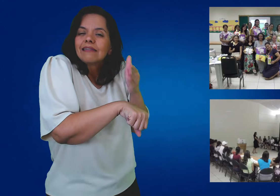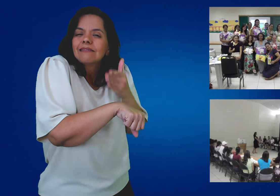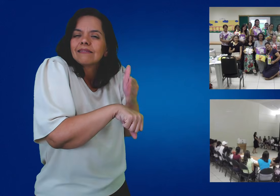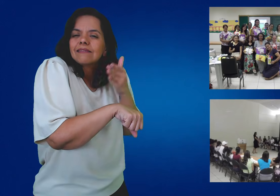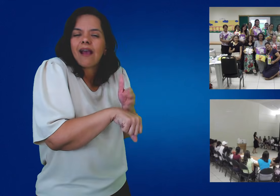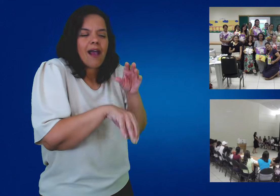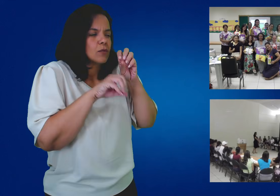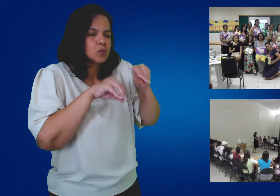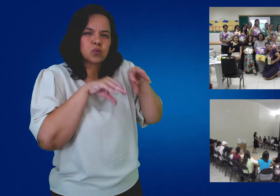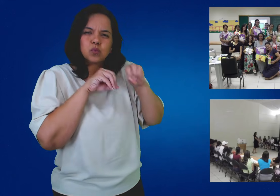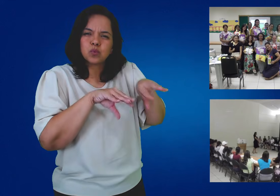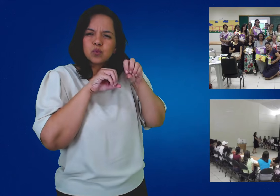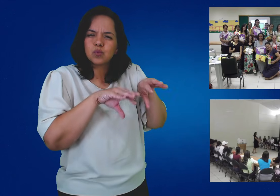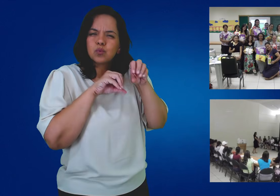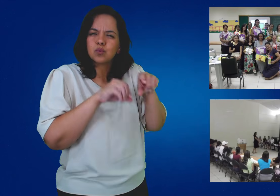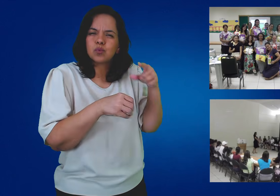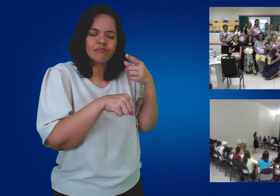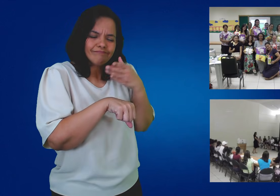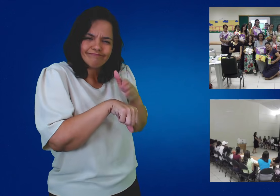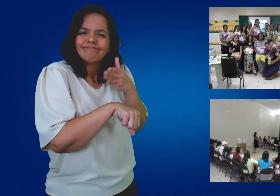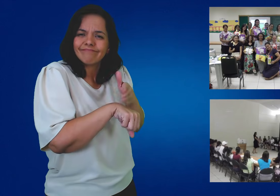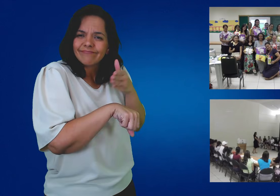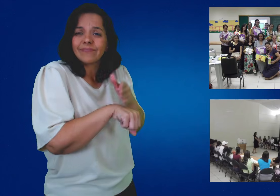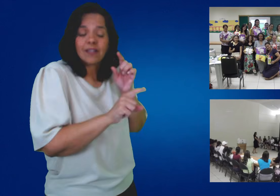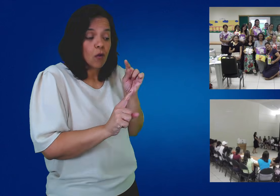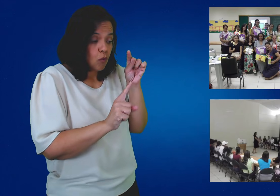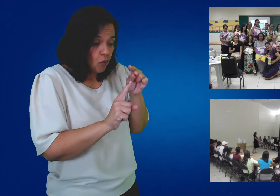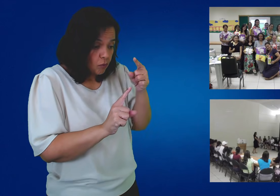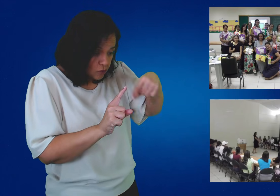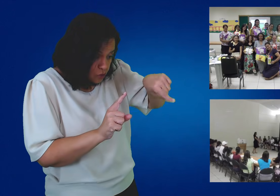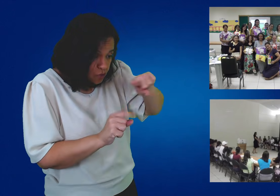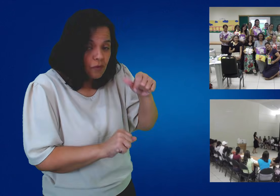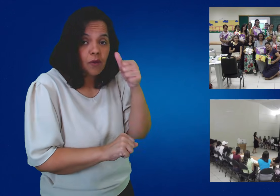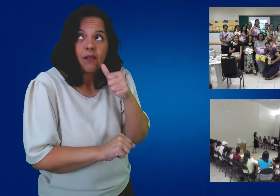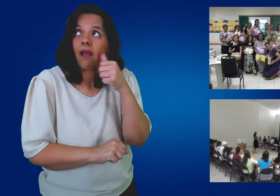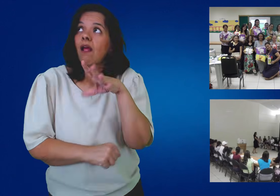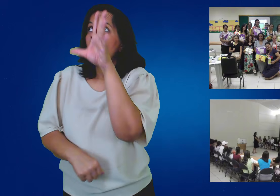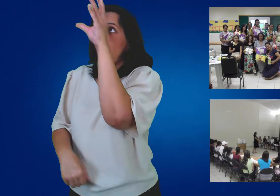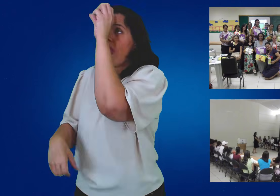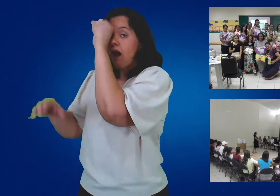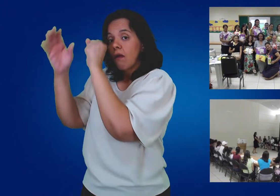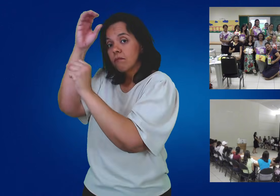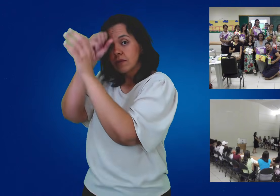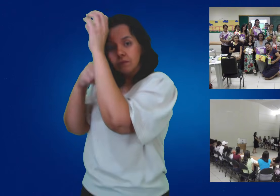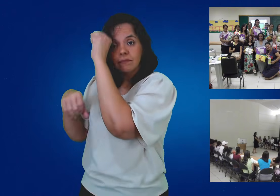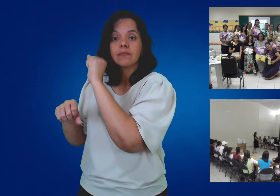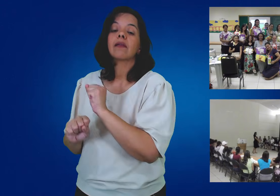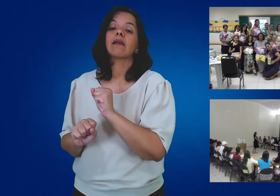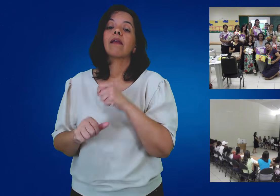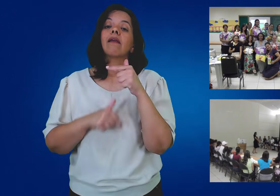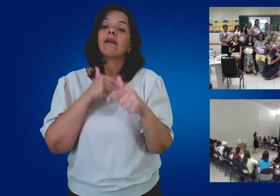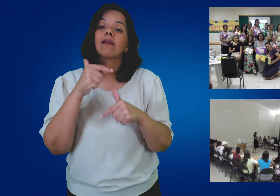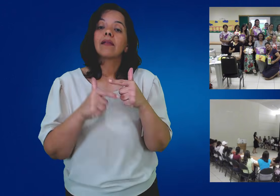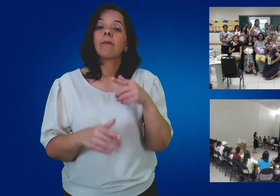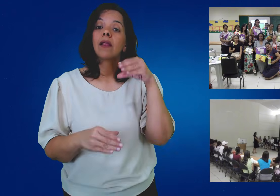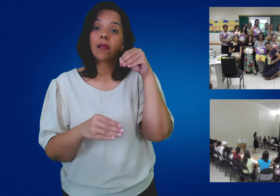E o objetivo do meu trabalho era ensinar essas mulheres, era treinar elas para que elas, ao